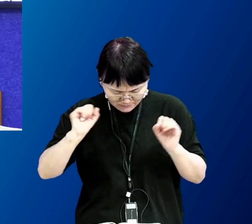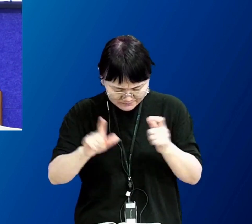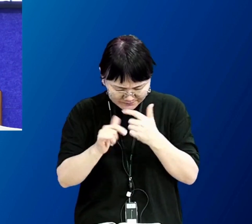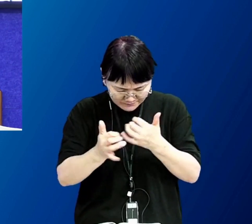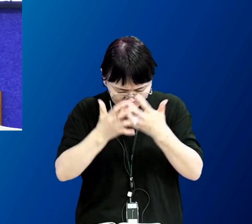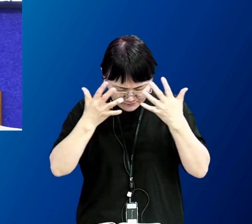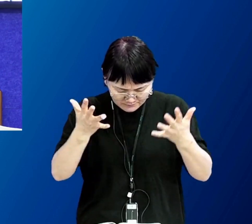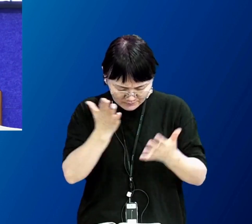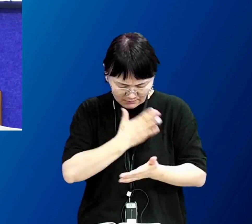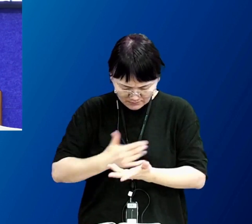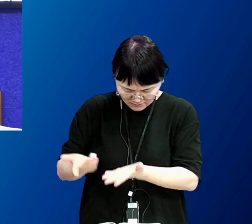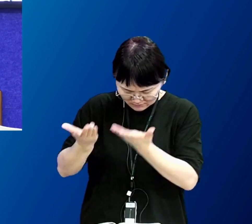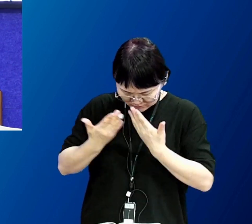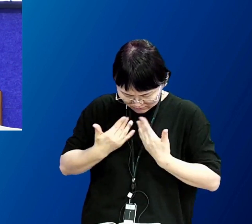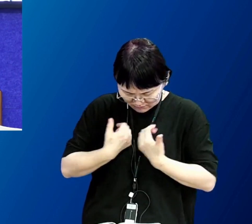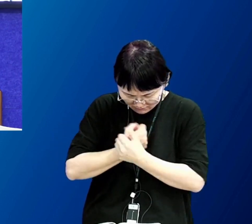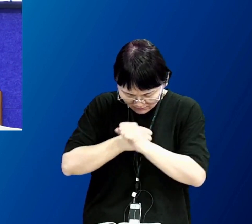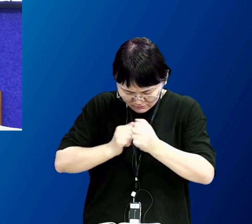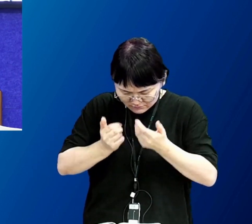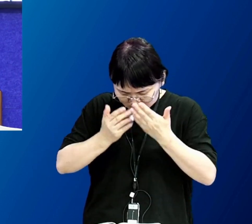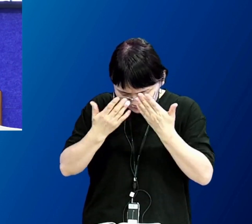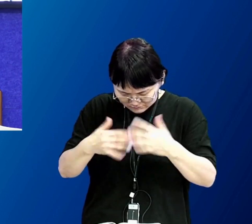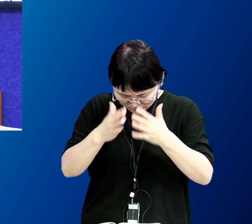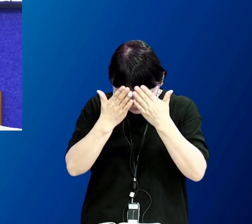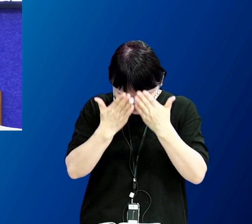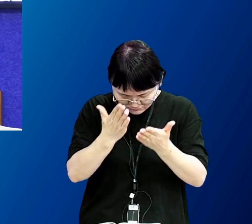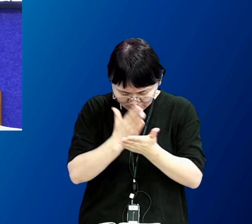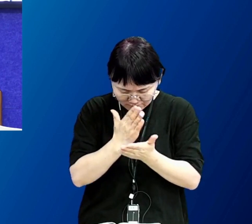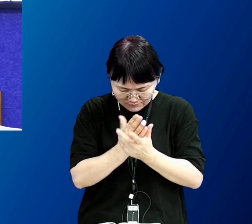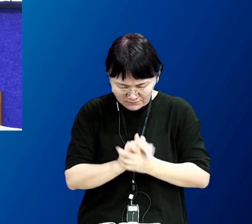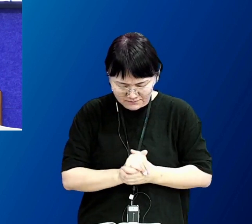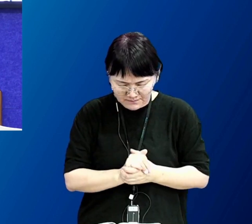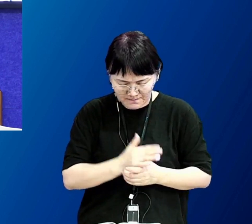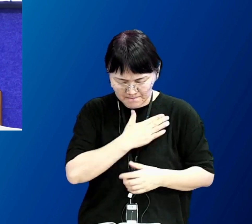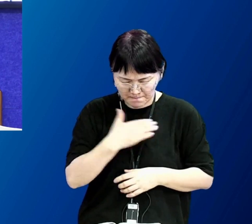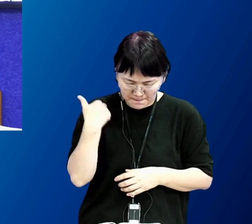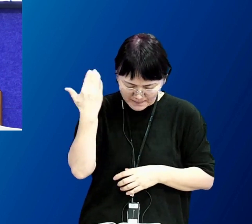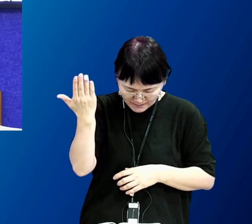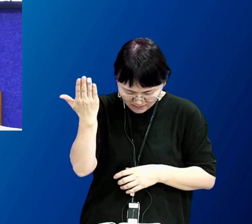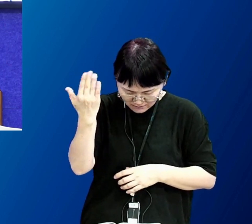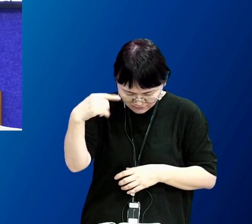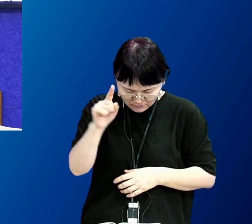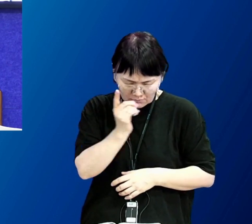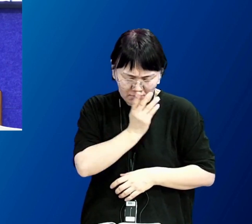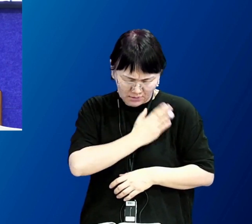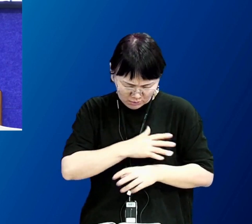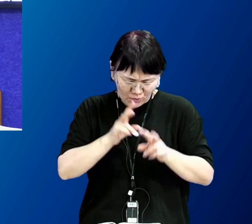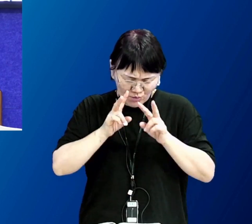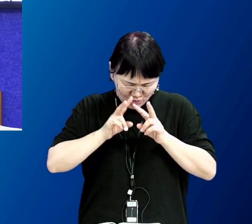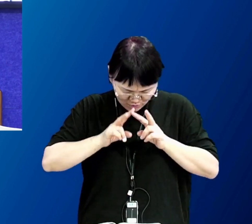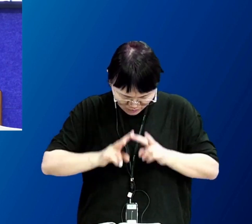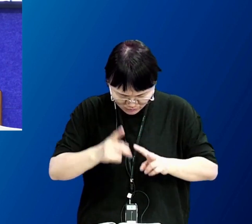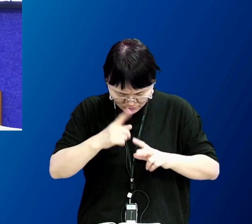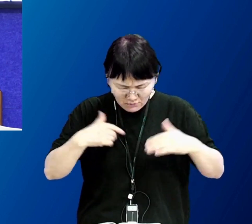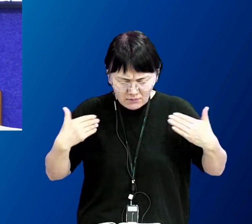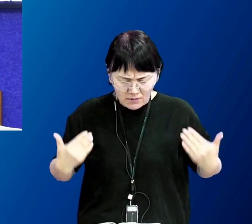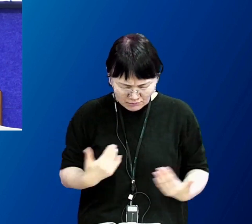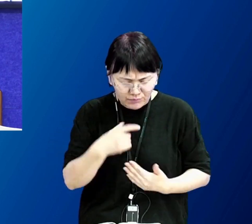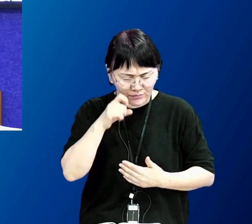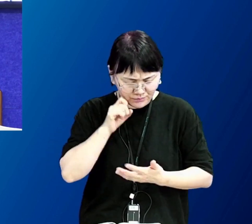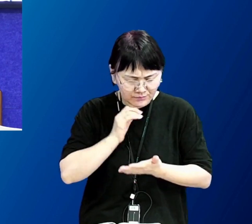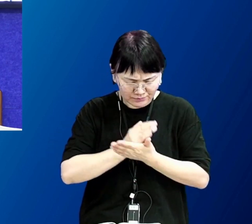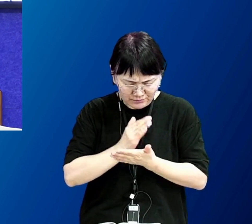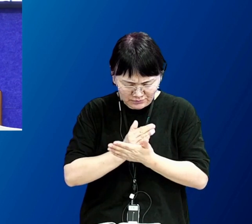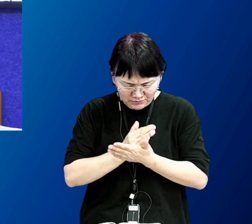хайраар аварч өгсөнд талархаж байна. Эзэн таны тэр хайрын дотор бид хүн үргэлж амьдрахыг хүсэж байна. Энэ сул